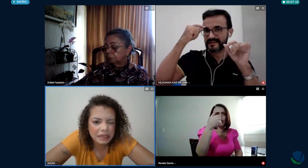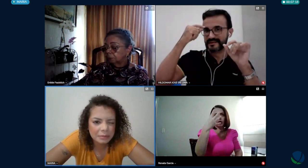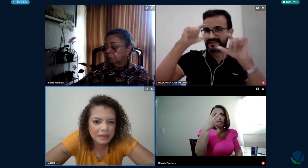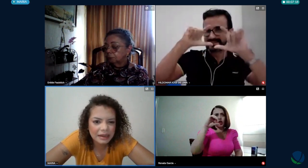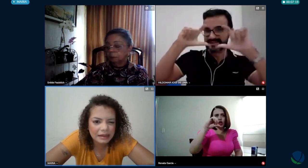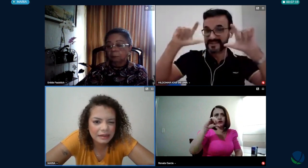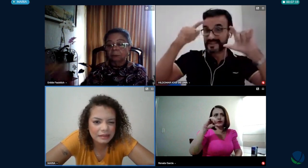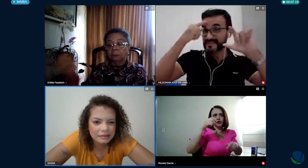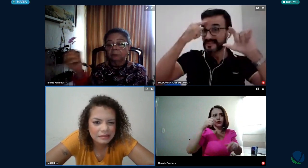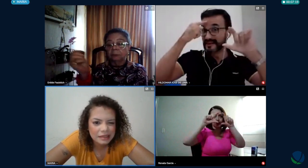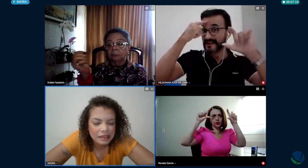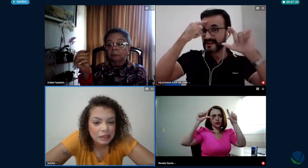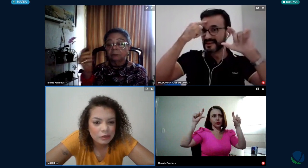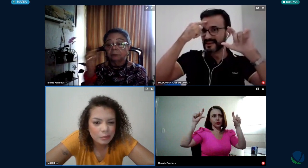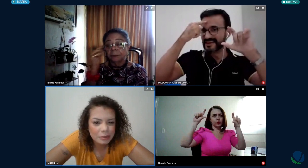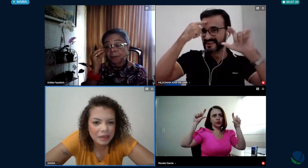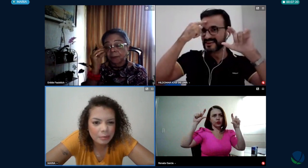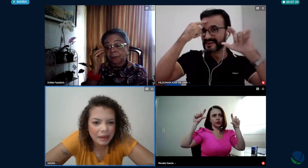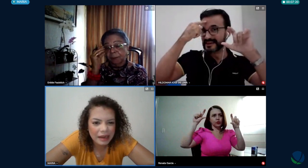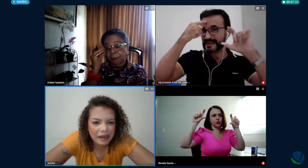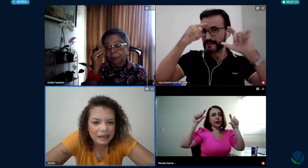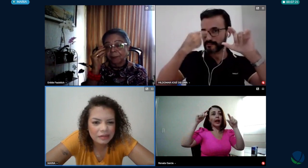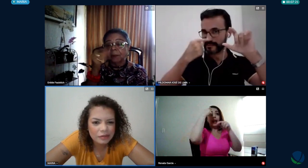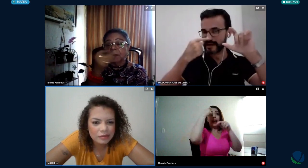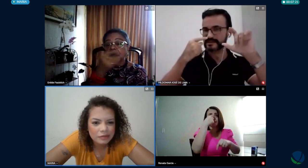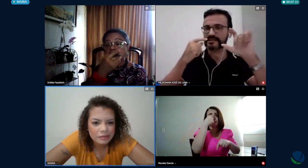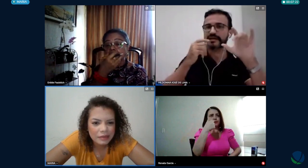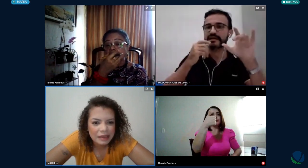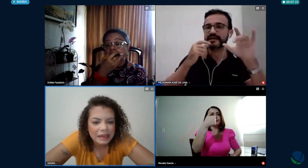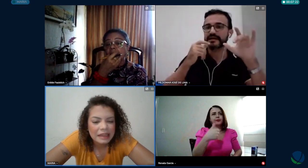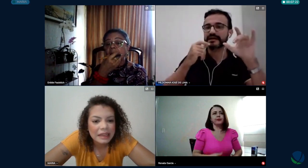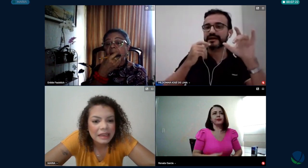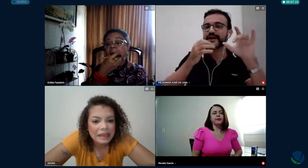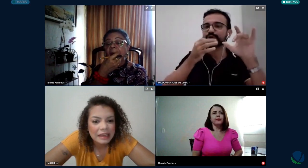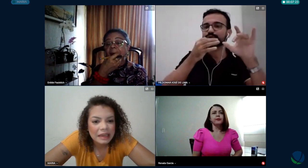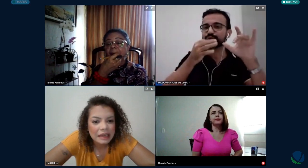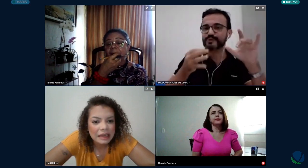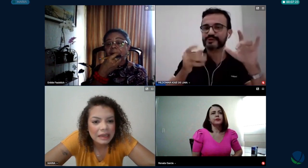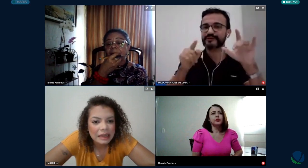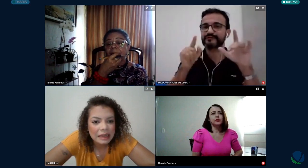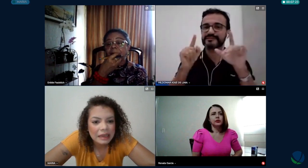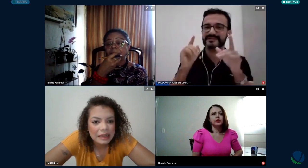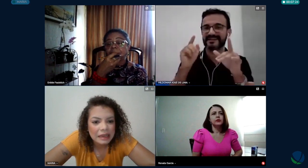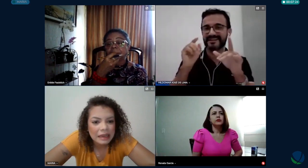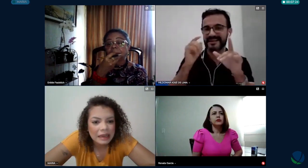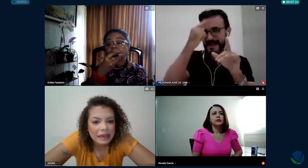deixa eu me lembrar, no primeiro parágrafo,